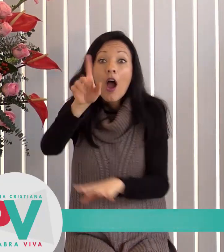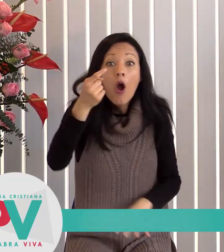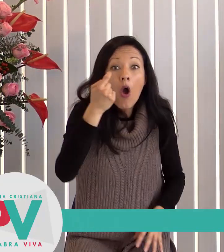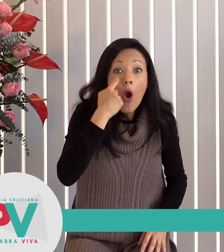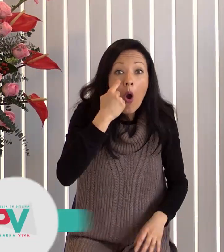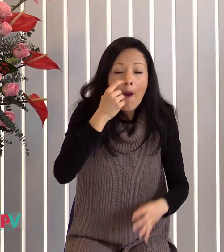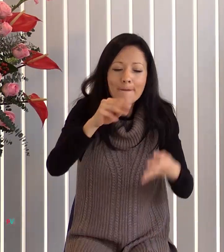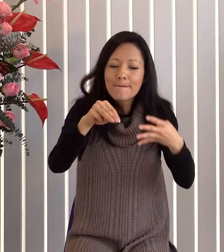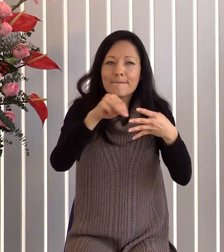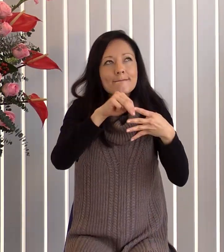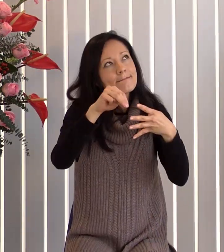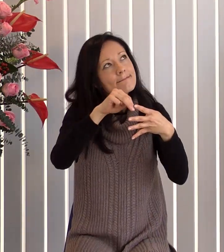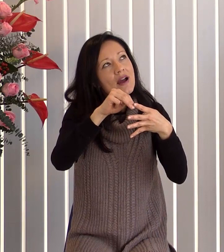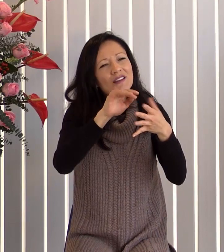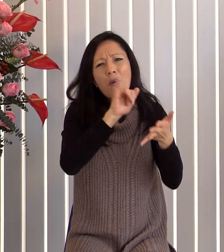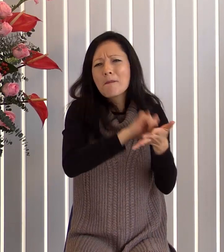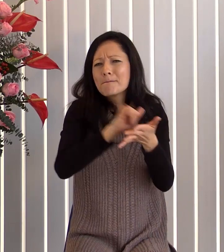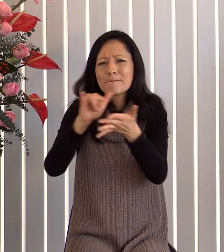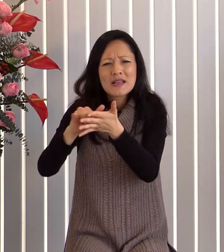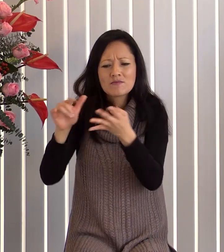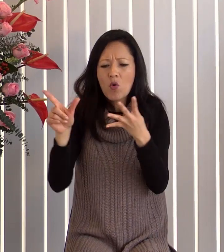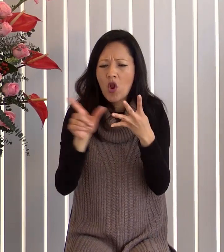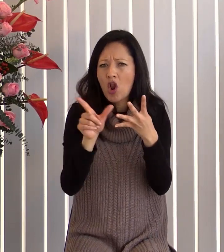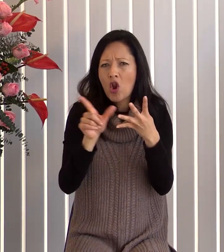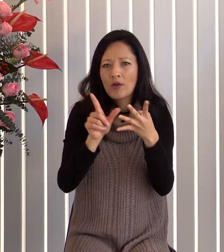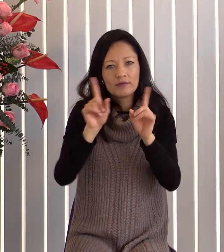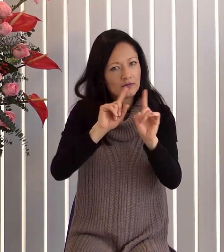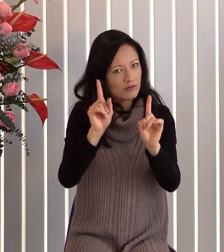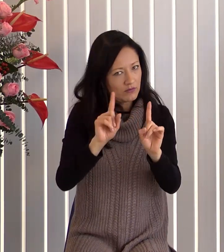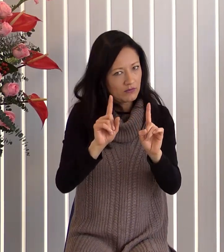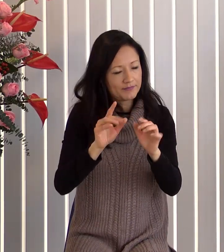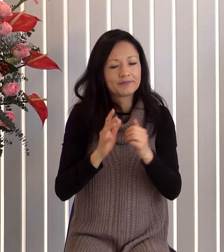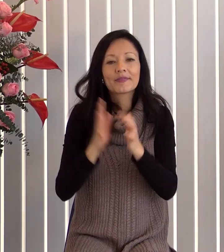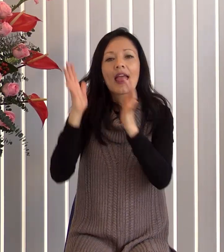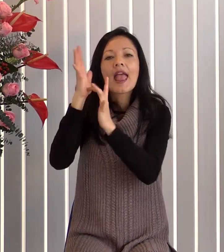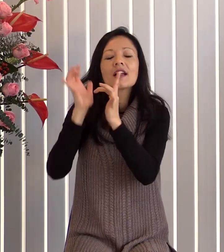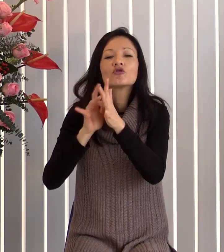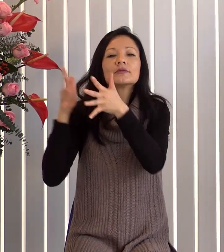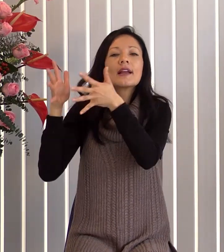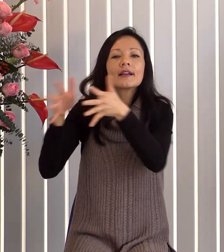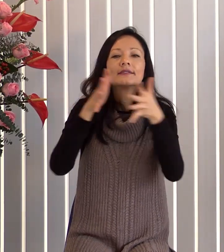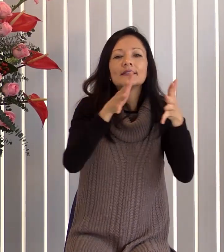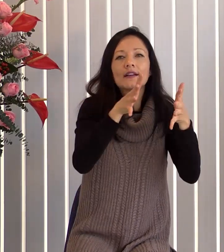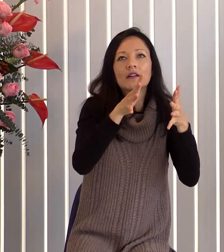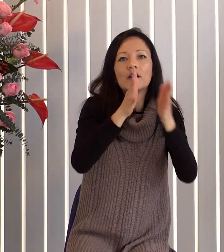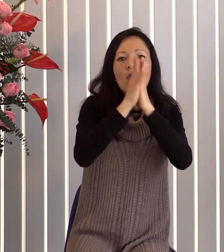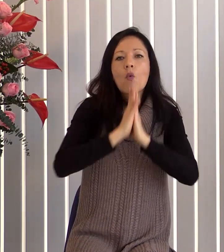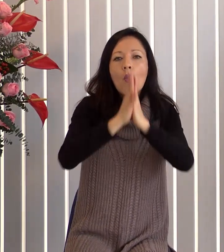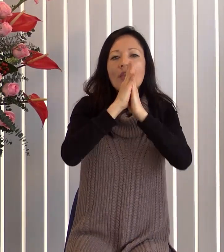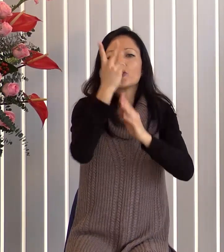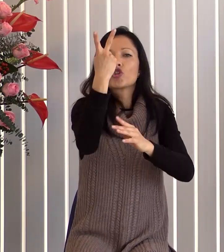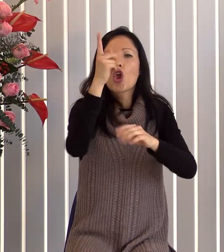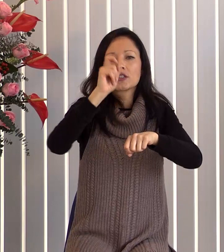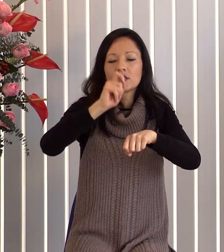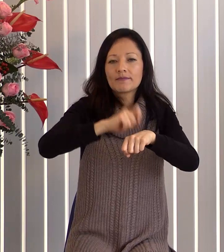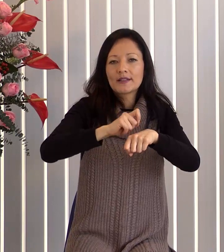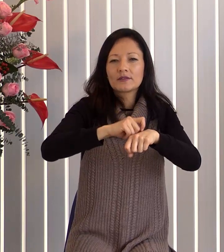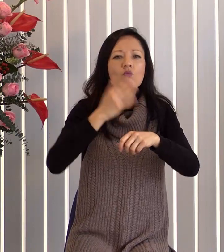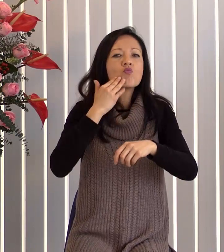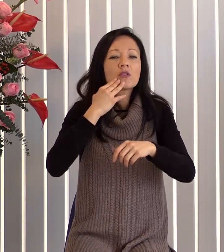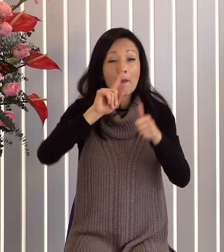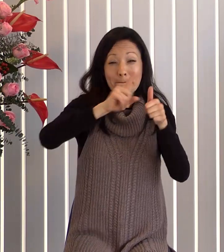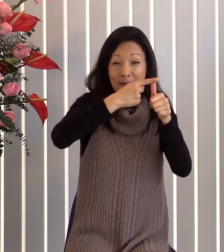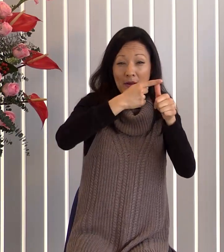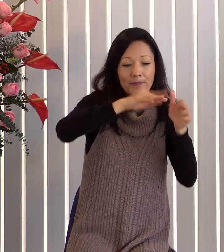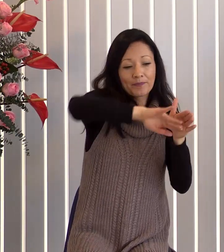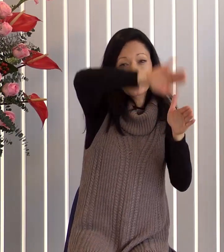misma oportunidad de Lucas, es que Jesús enseñó la oración 2 veces. cuando estaba en el Sermón del Monte, que es en Mateo